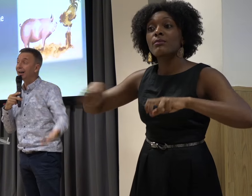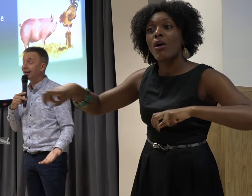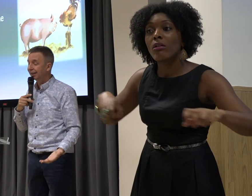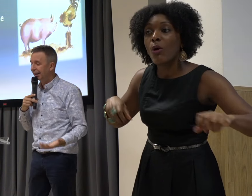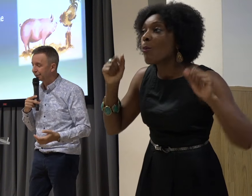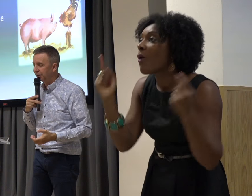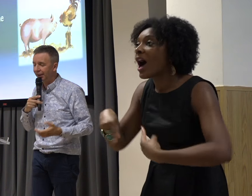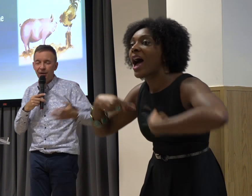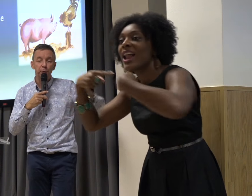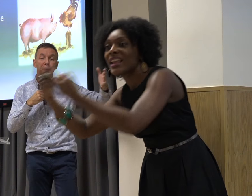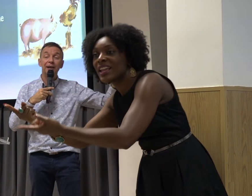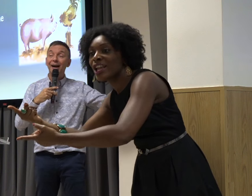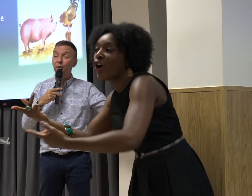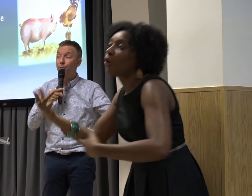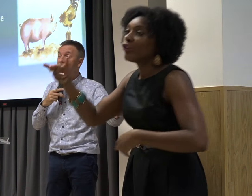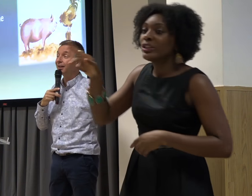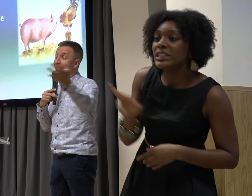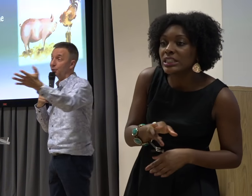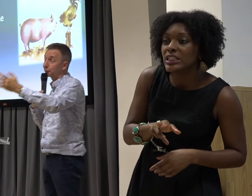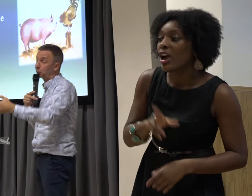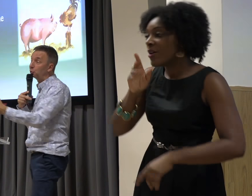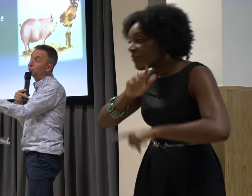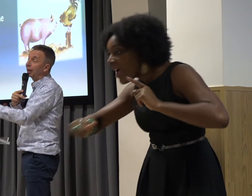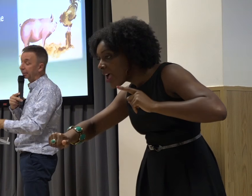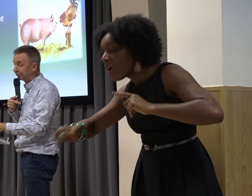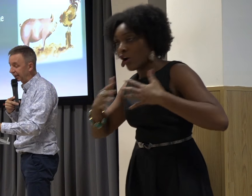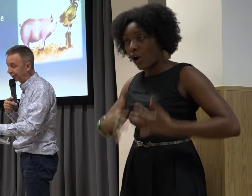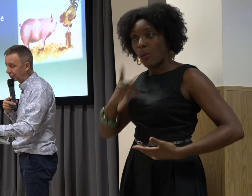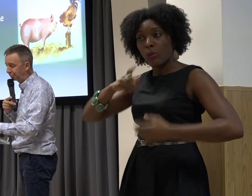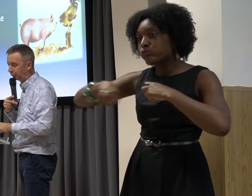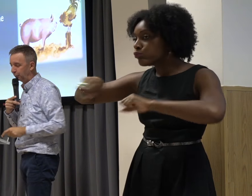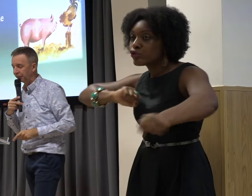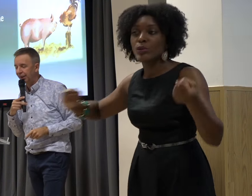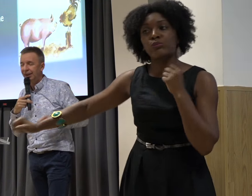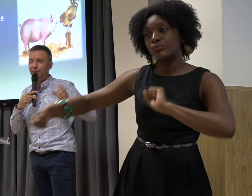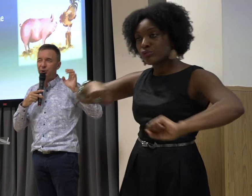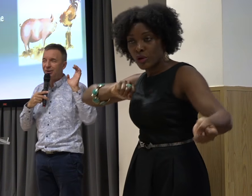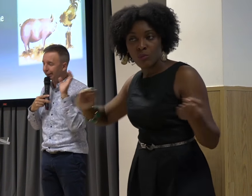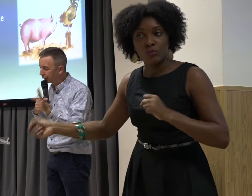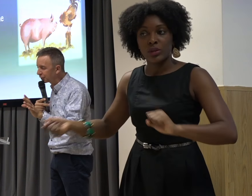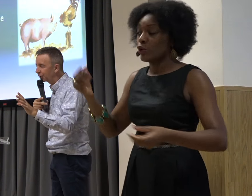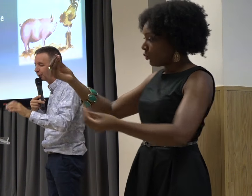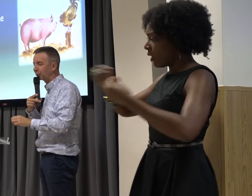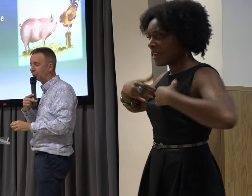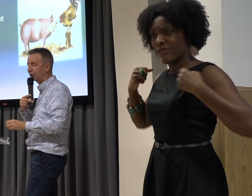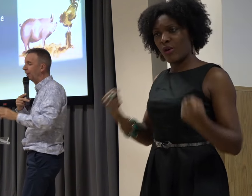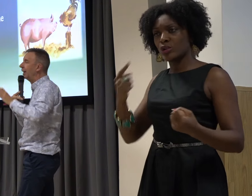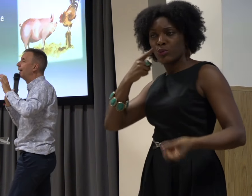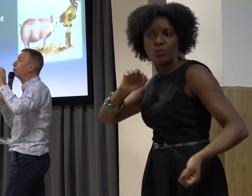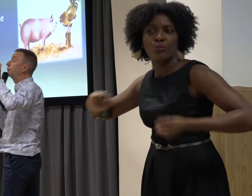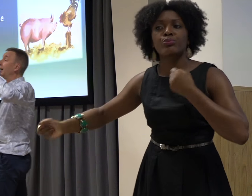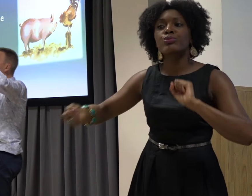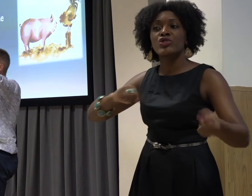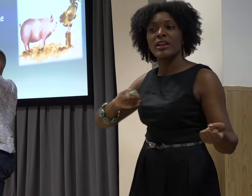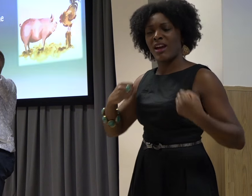pouvez aller et venir, vous pouvez accomplir les œuvres que Dieu a préparées d'avance pour vous. Il vous donne la force dans votre corps et